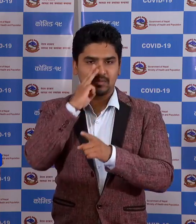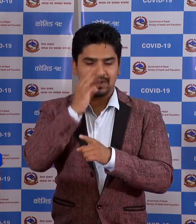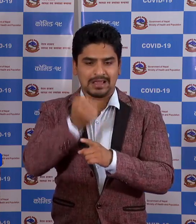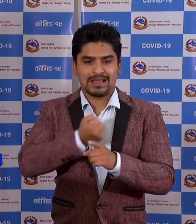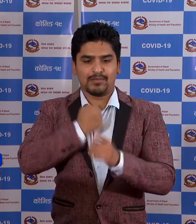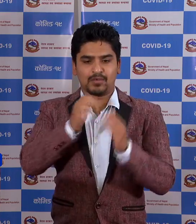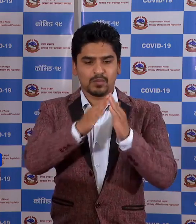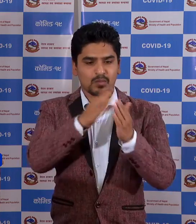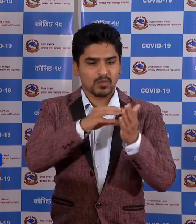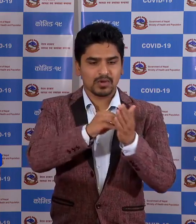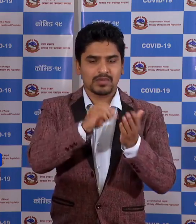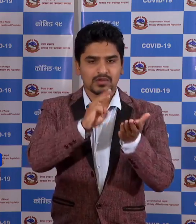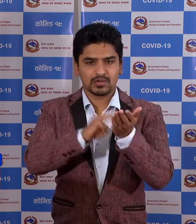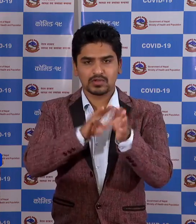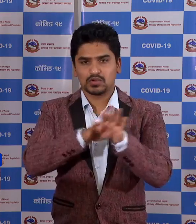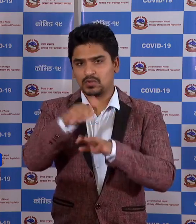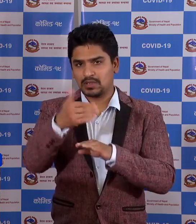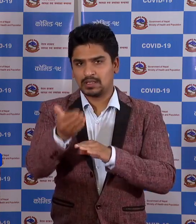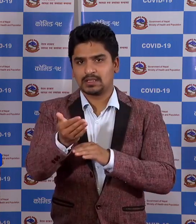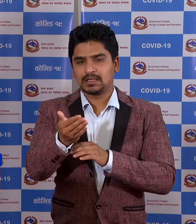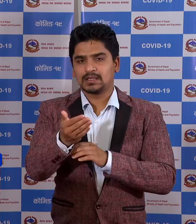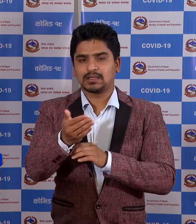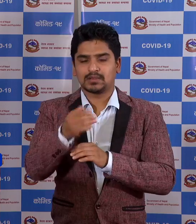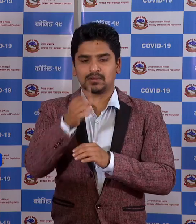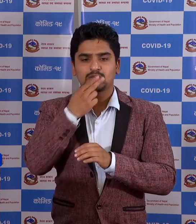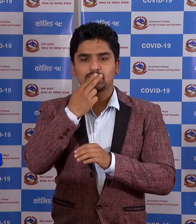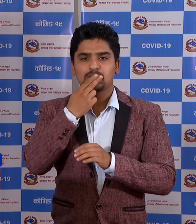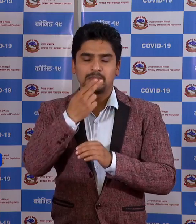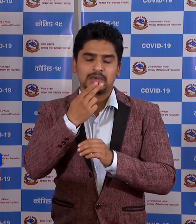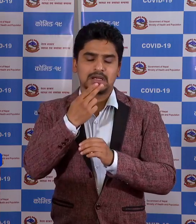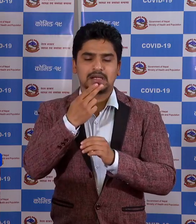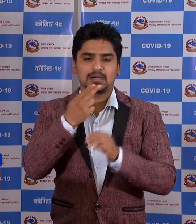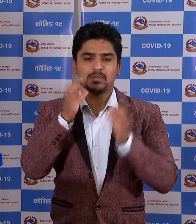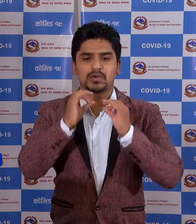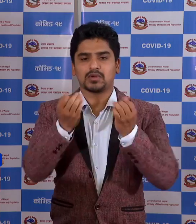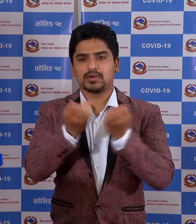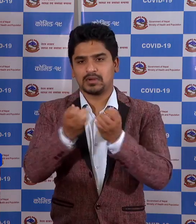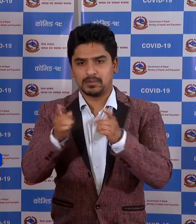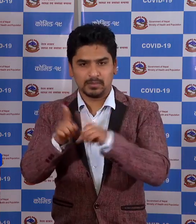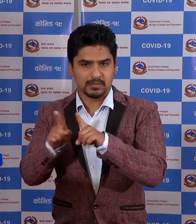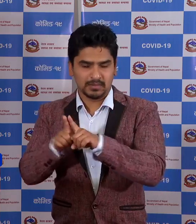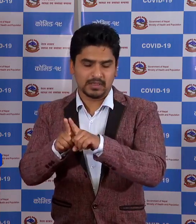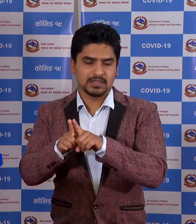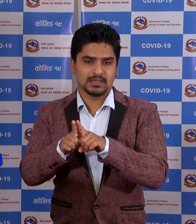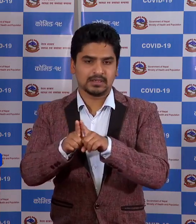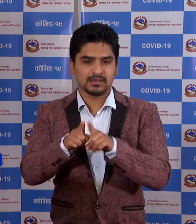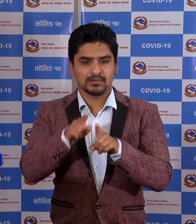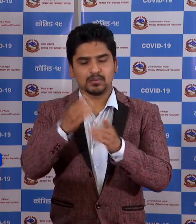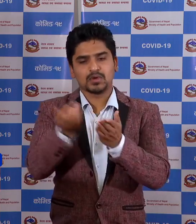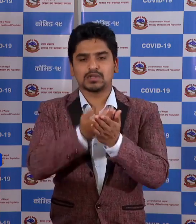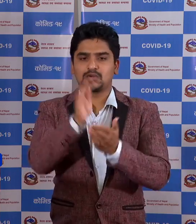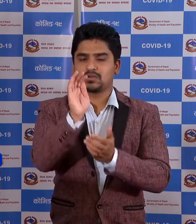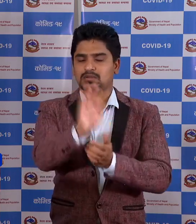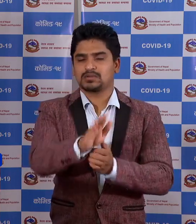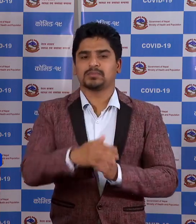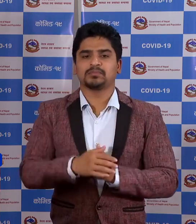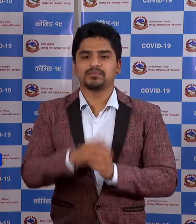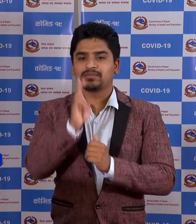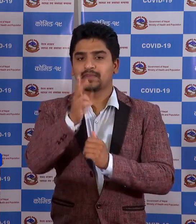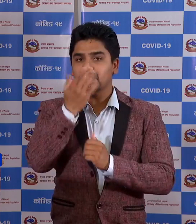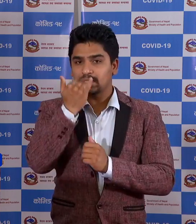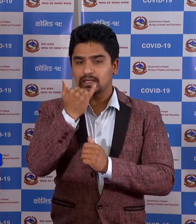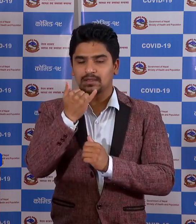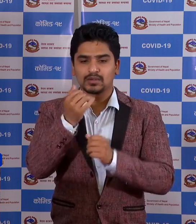हाम्रो आफ्ना परिवारका सदस्यहरूलाई यो धुम्रपानको सेवनबाट पनि, अप्रत्यक्ष सेवनबाट यहाँहरूले बचाउन सक्नुहुन्छ।